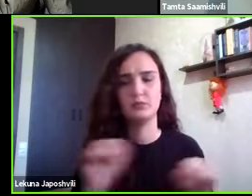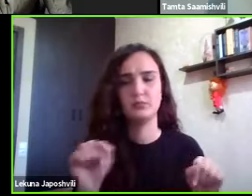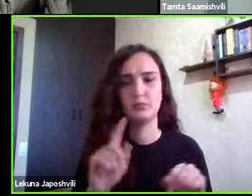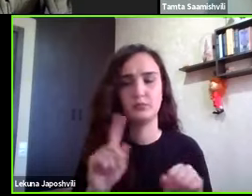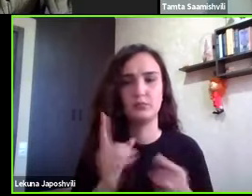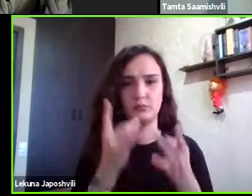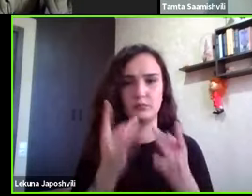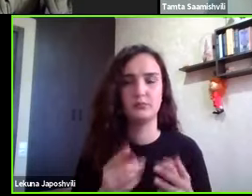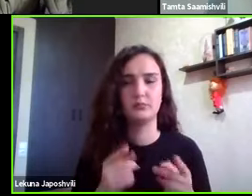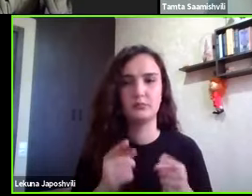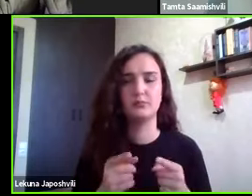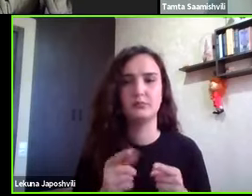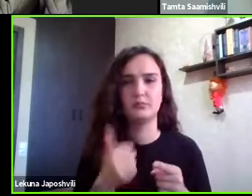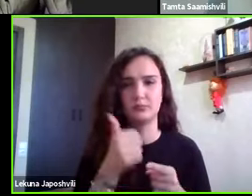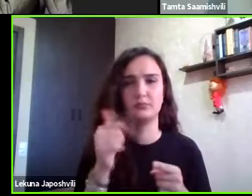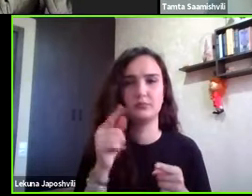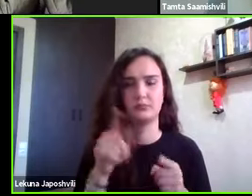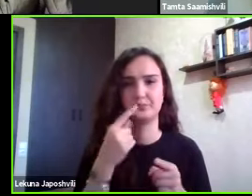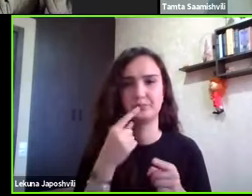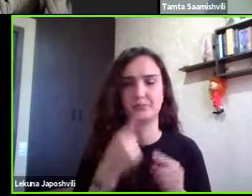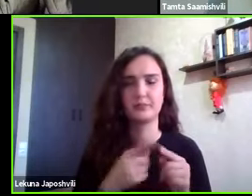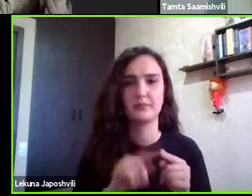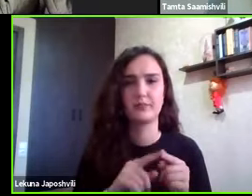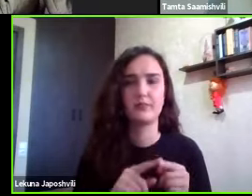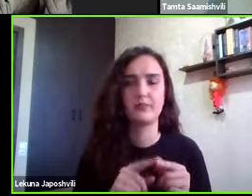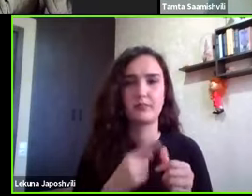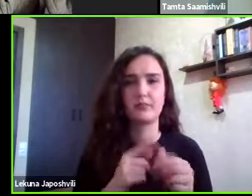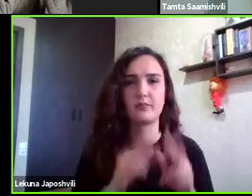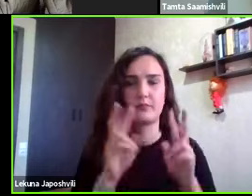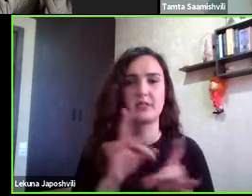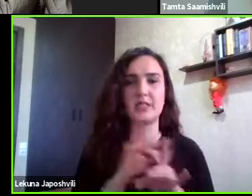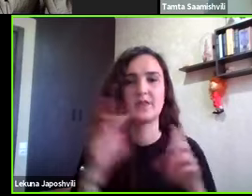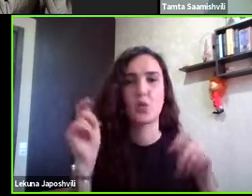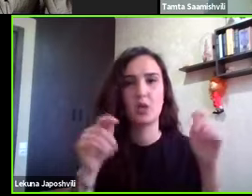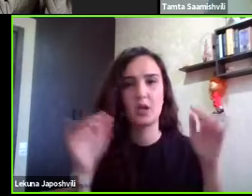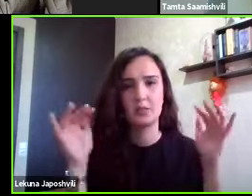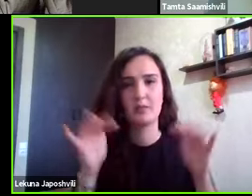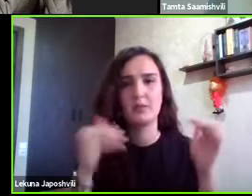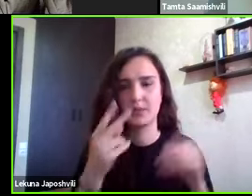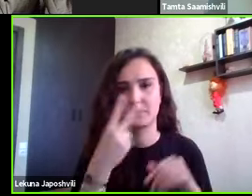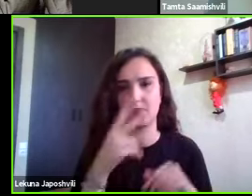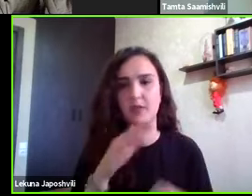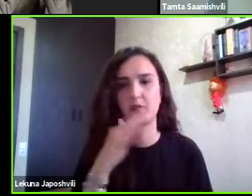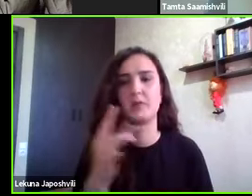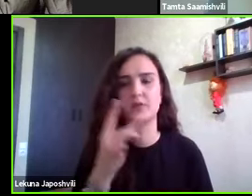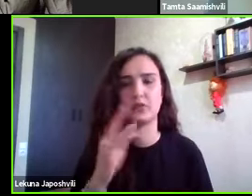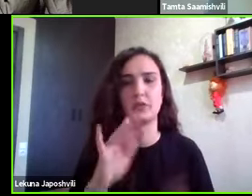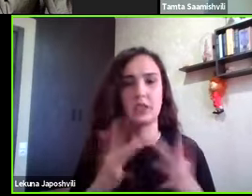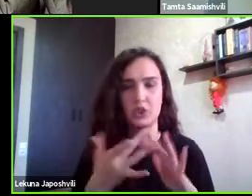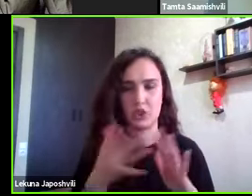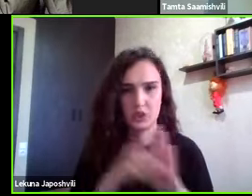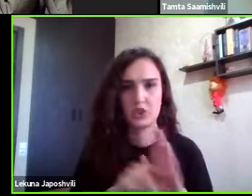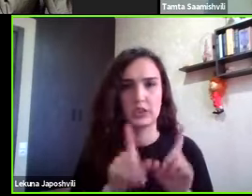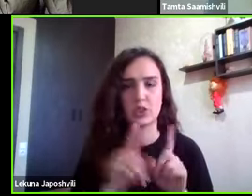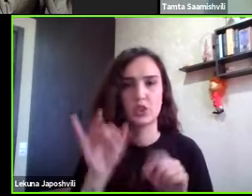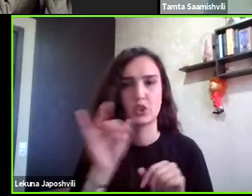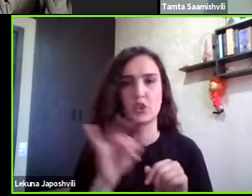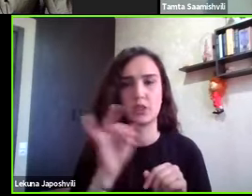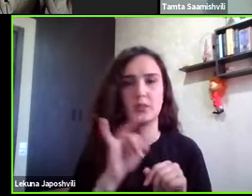უბრალოდ როგორც ის ახსენეთ, ხო, ეს ეგრეთ წოდებული წვეულებები და მეც მინახავს არაერთხელ სოციალურ ქსელში ასეთი ისტორიები,